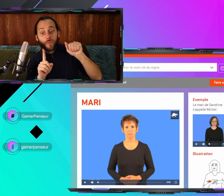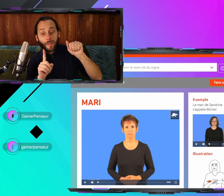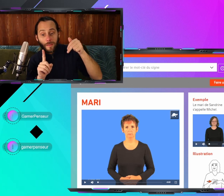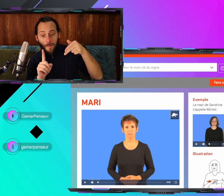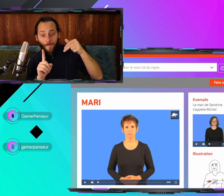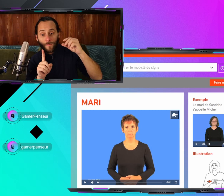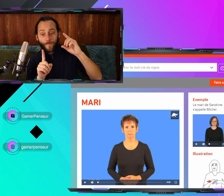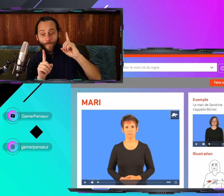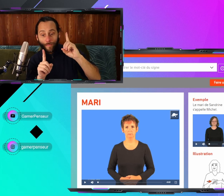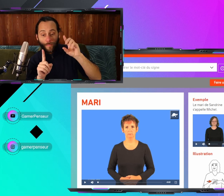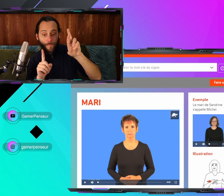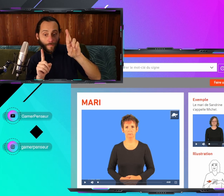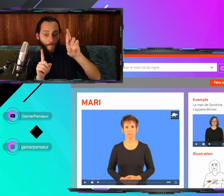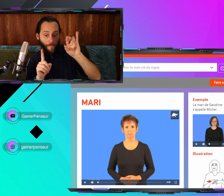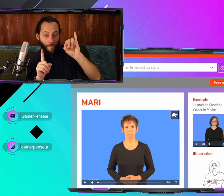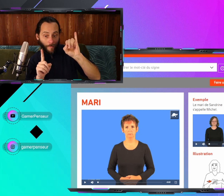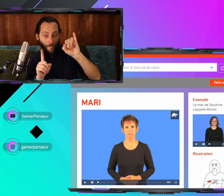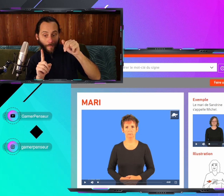Sandrine